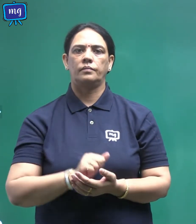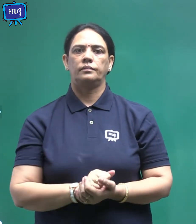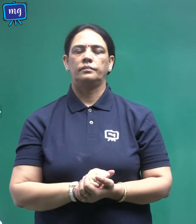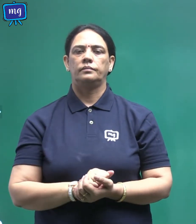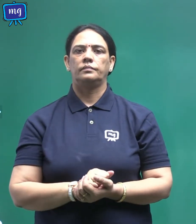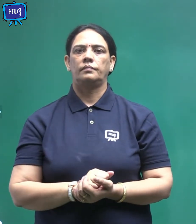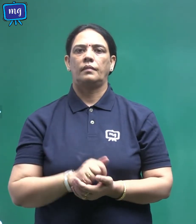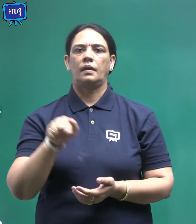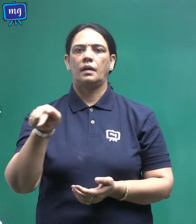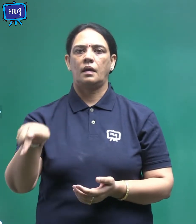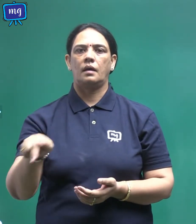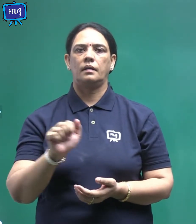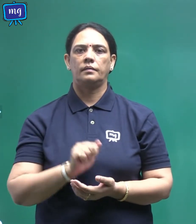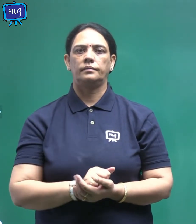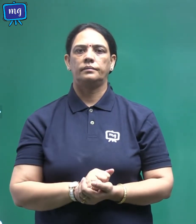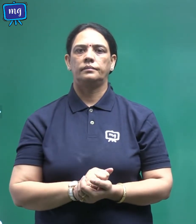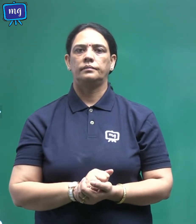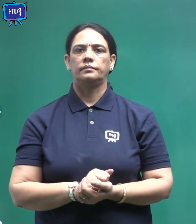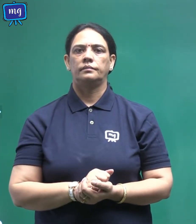यहाँ